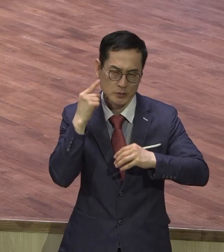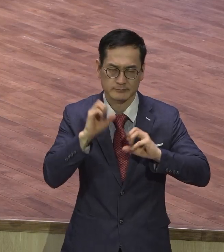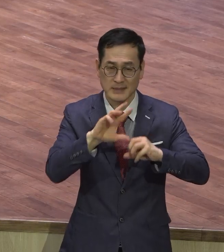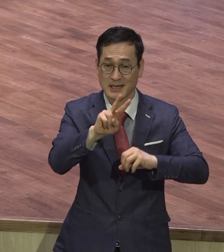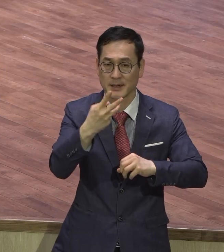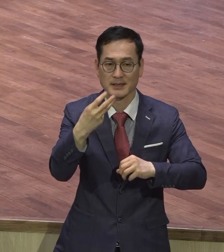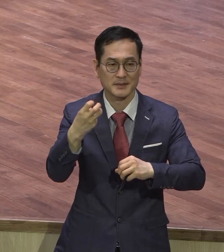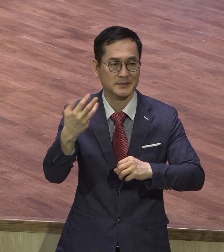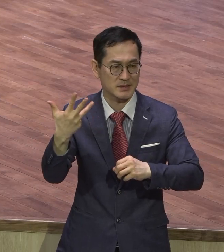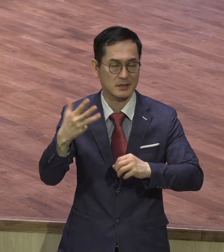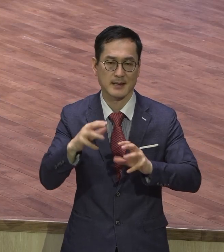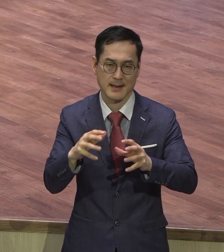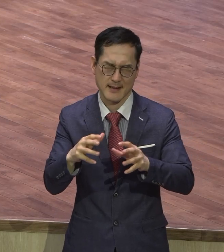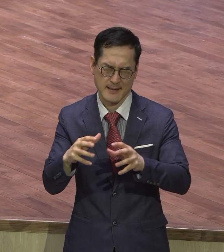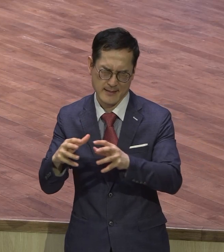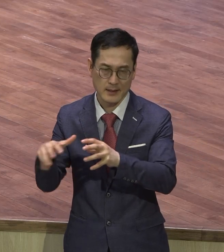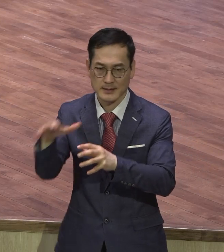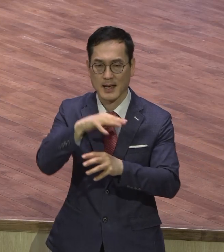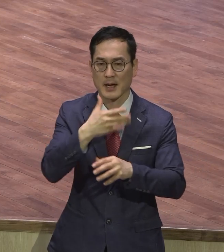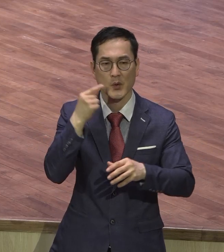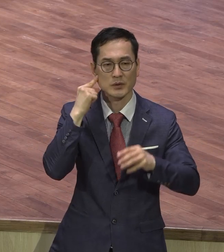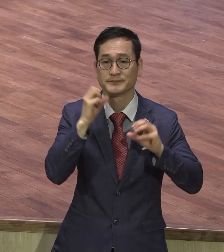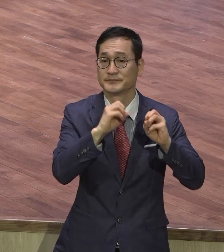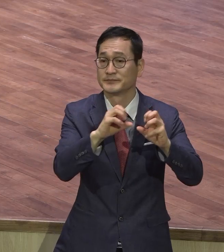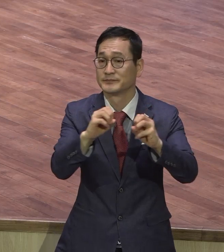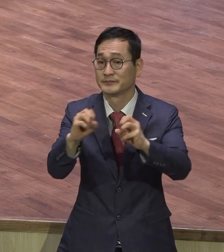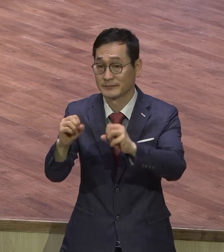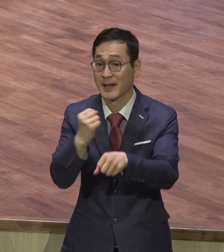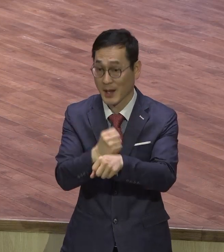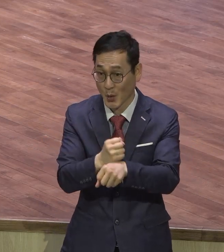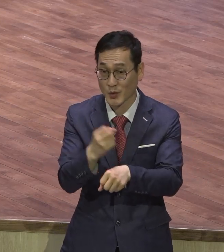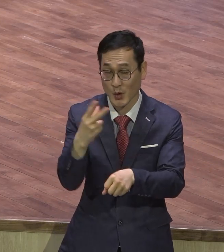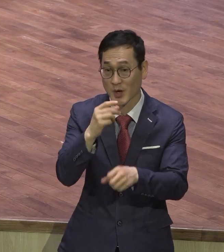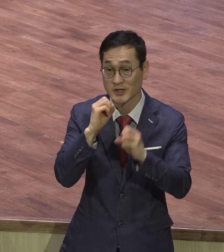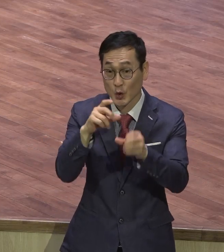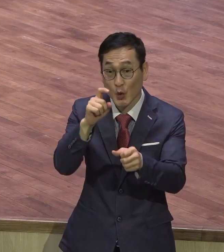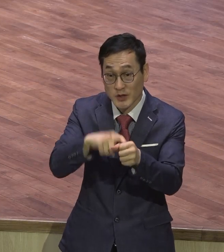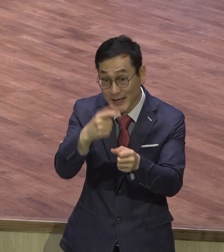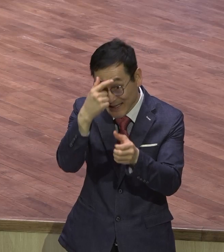모든 성도들 성교적 기도자들 다 되시기를 제물로 축복합니다.